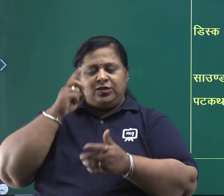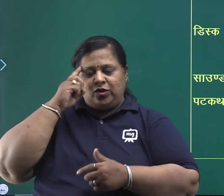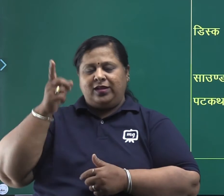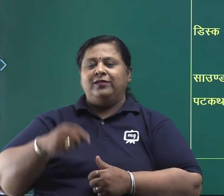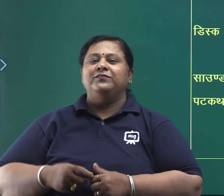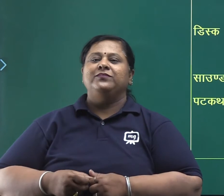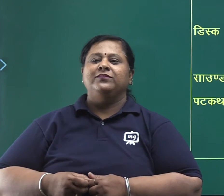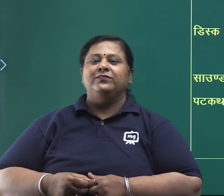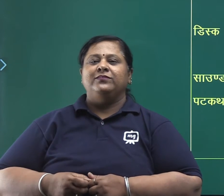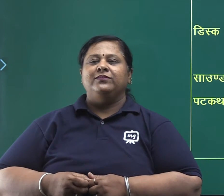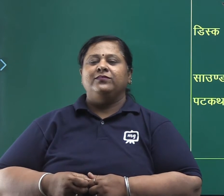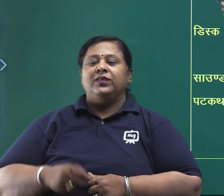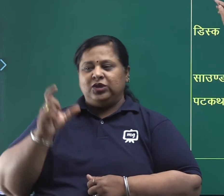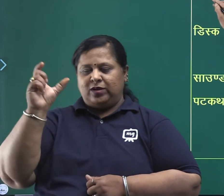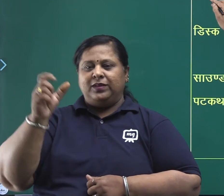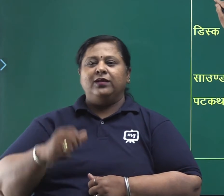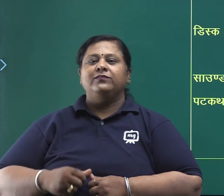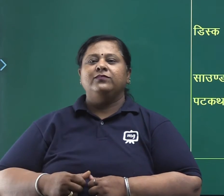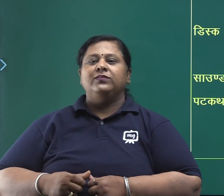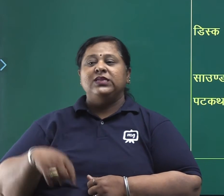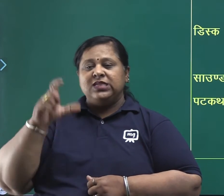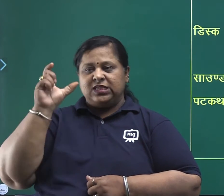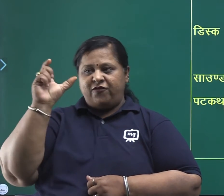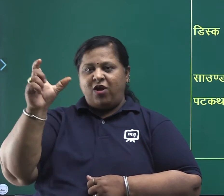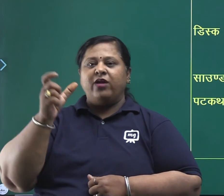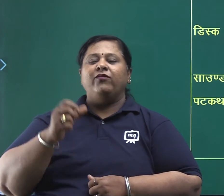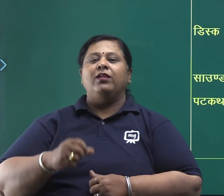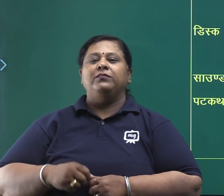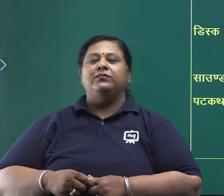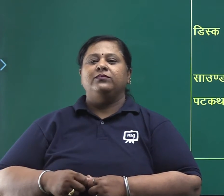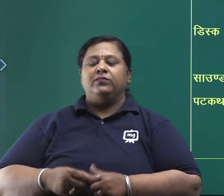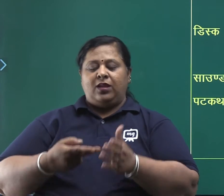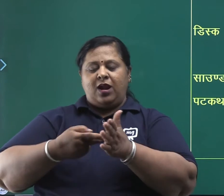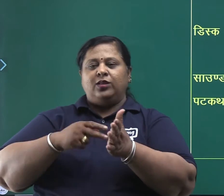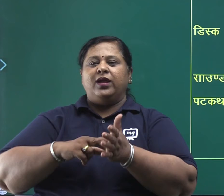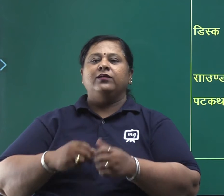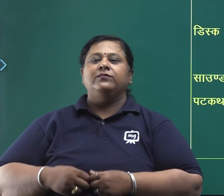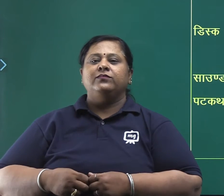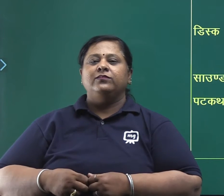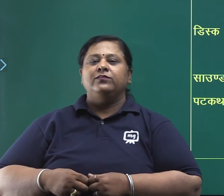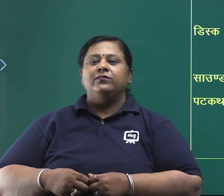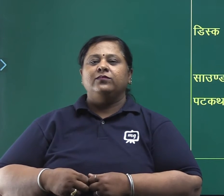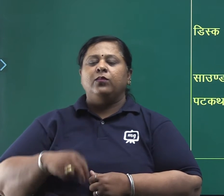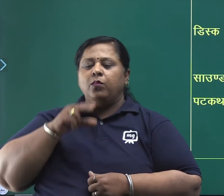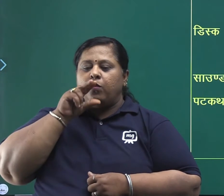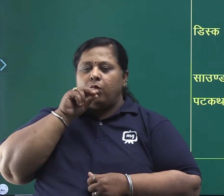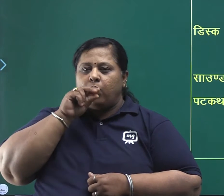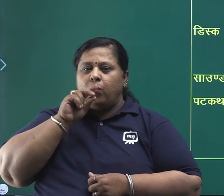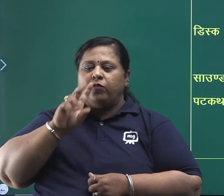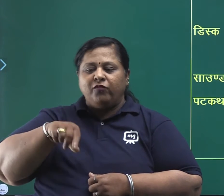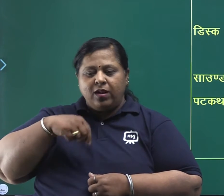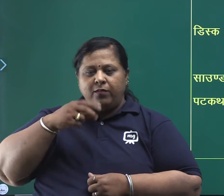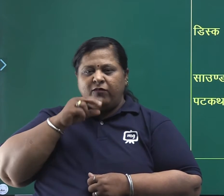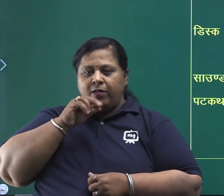जानेंगे। शब्द है सवाक फिल्म। अर्थ होगा मूक फिल्म के